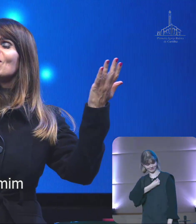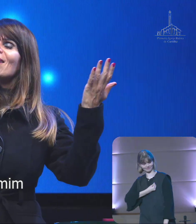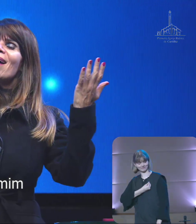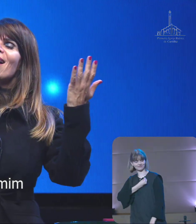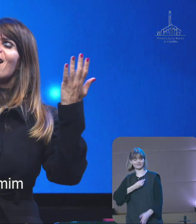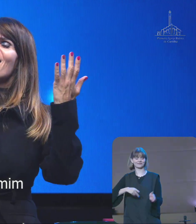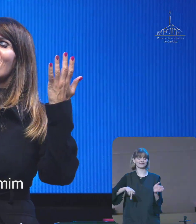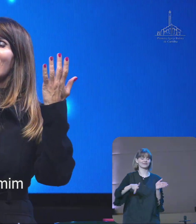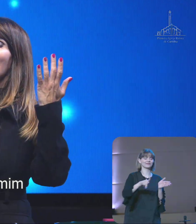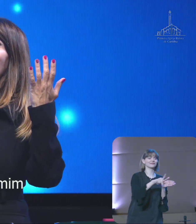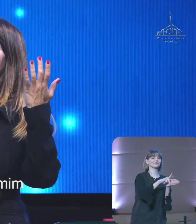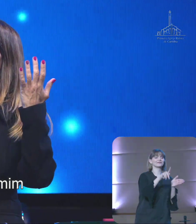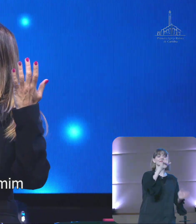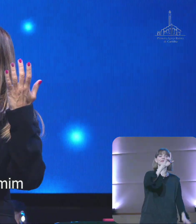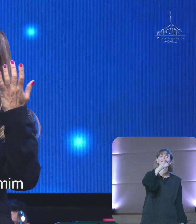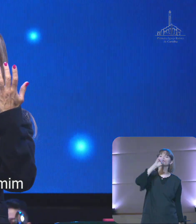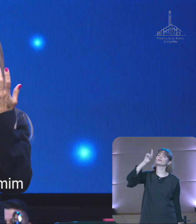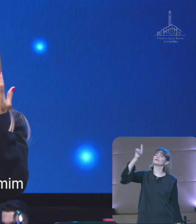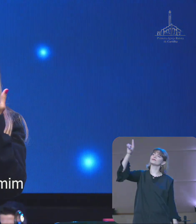Sou